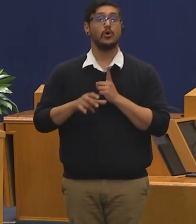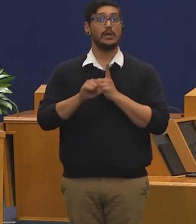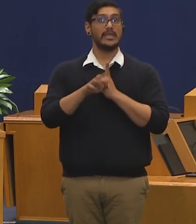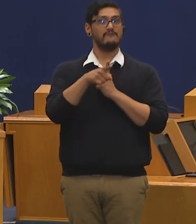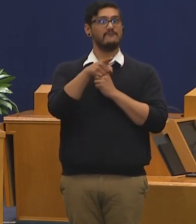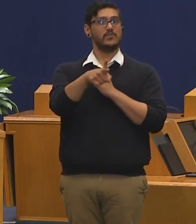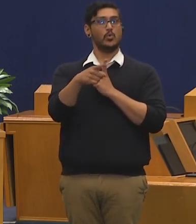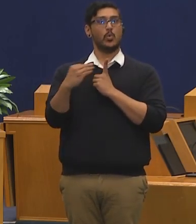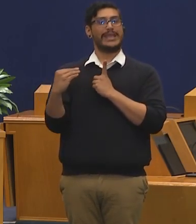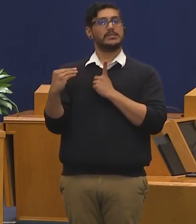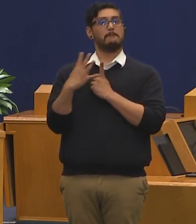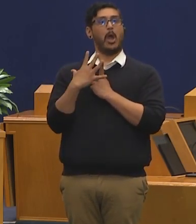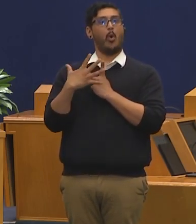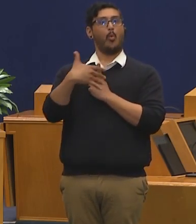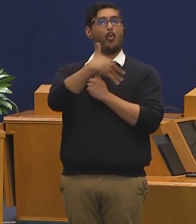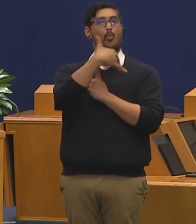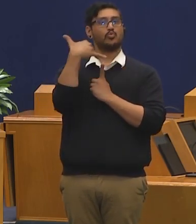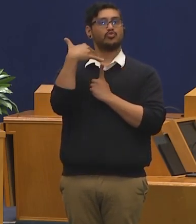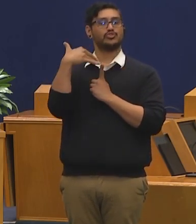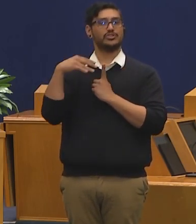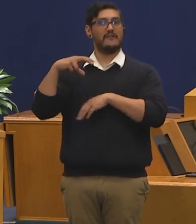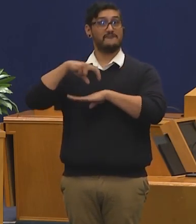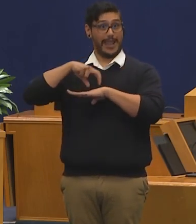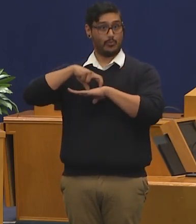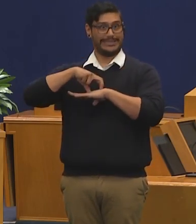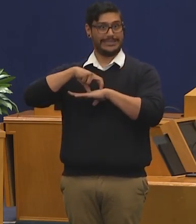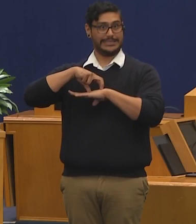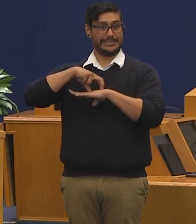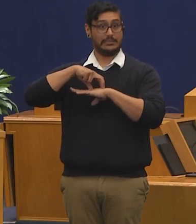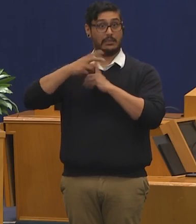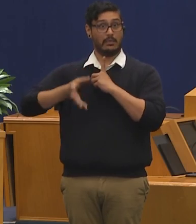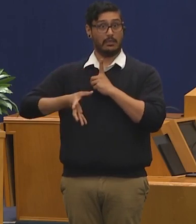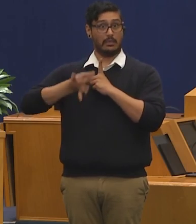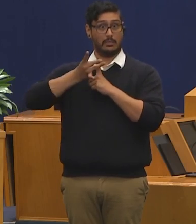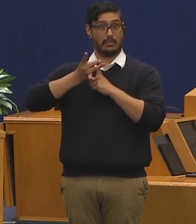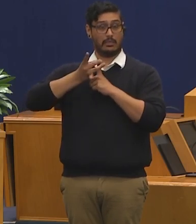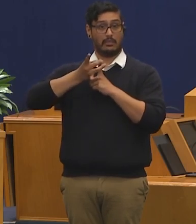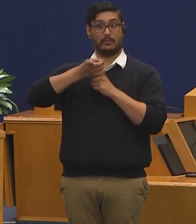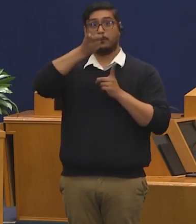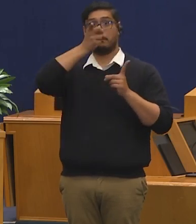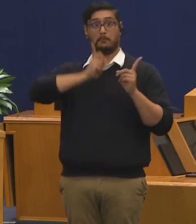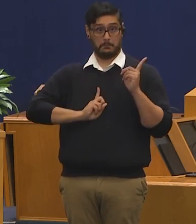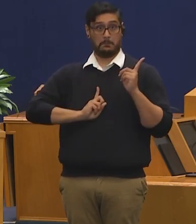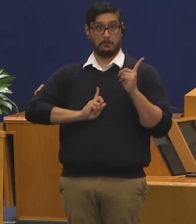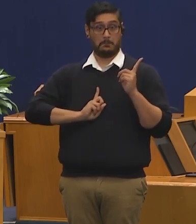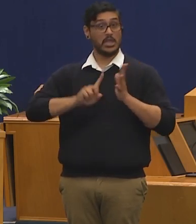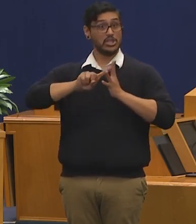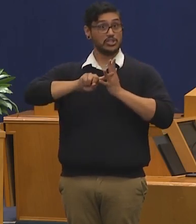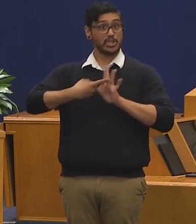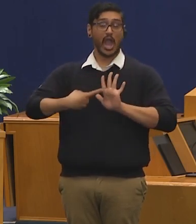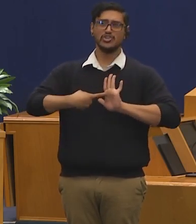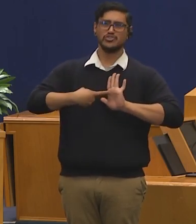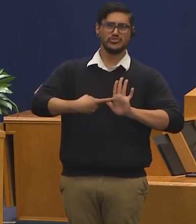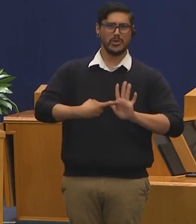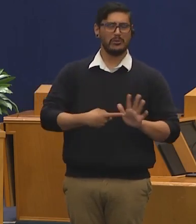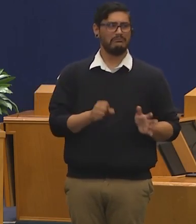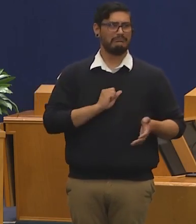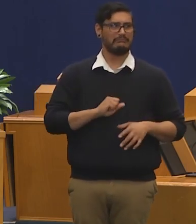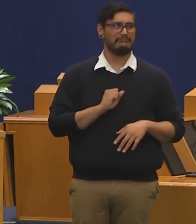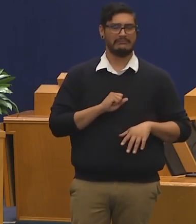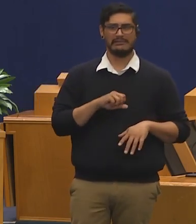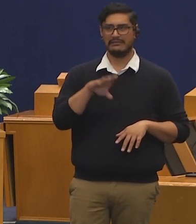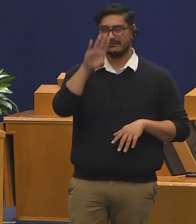virus, se infecta con el virus, enseña síntomas del virus,